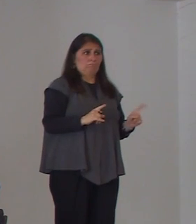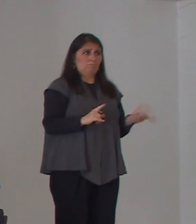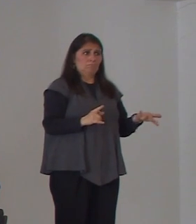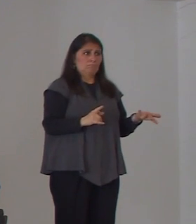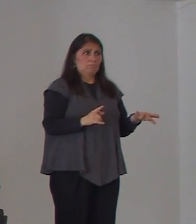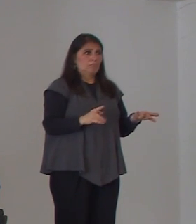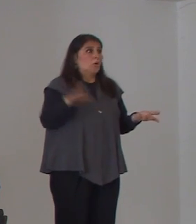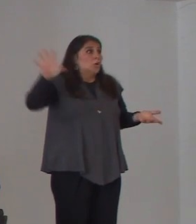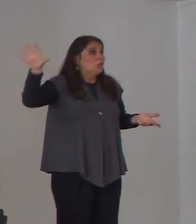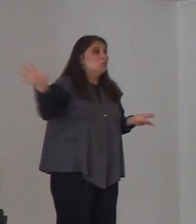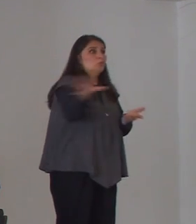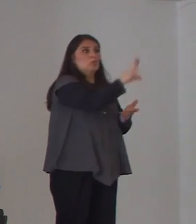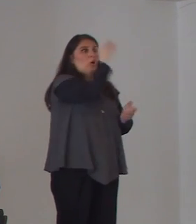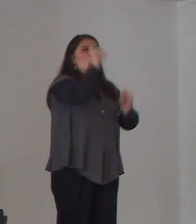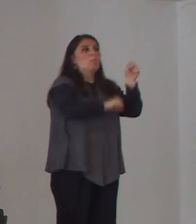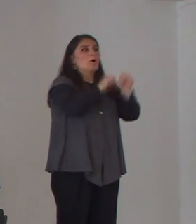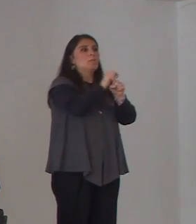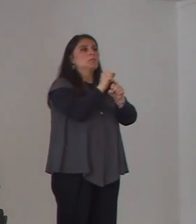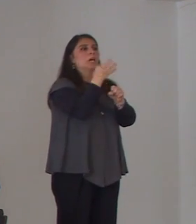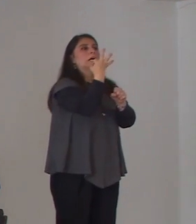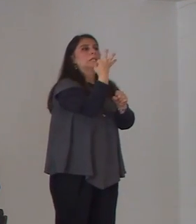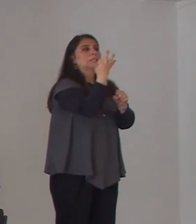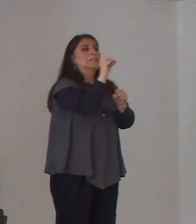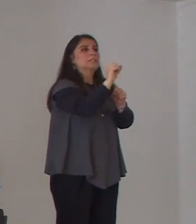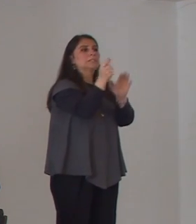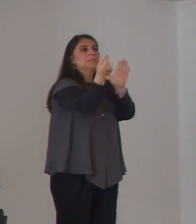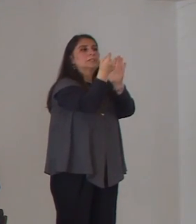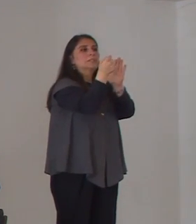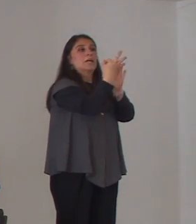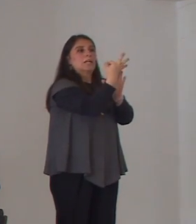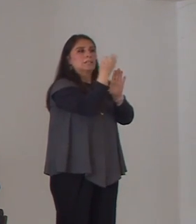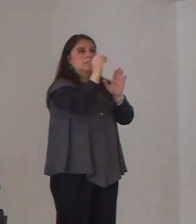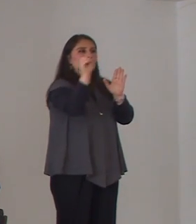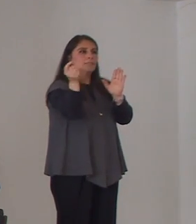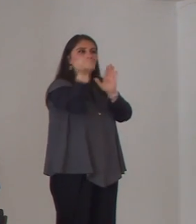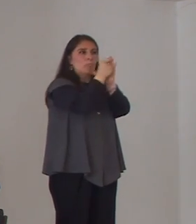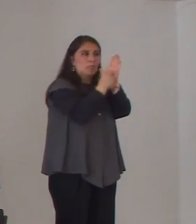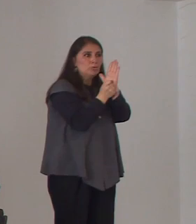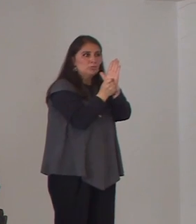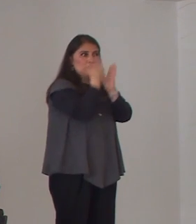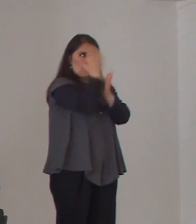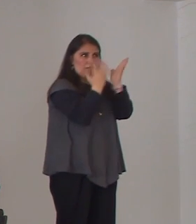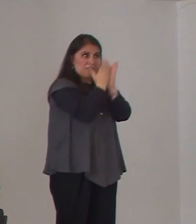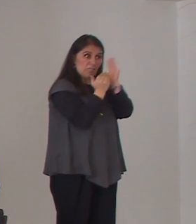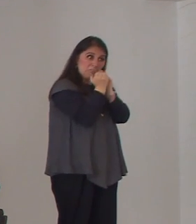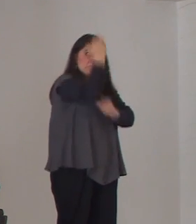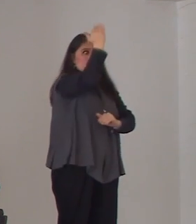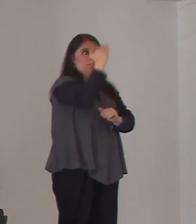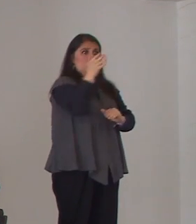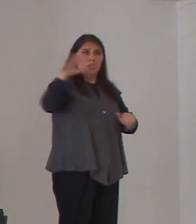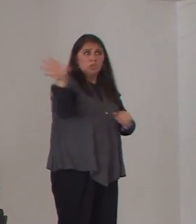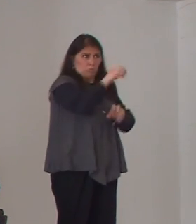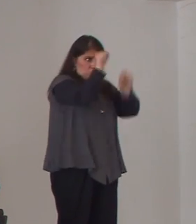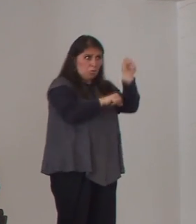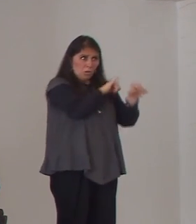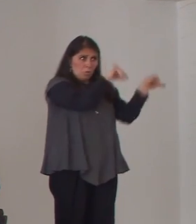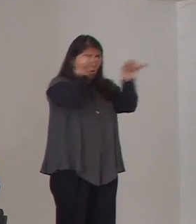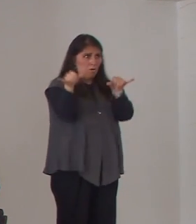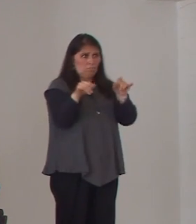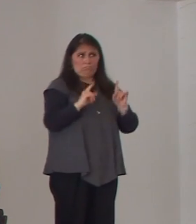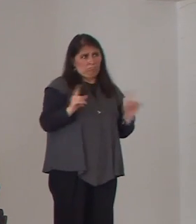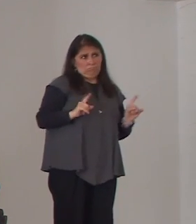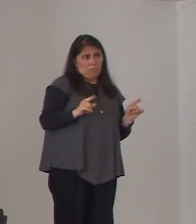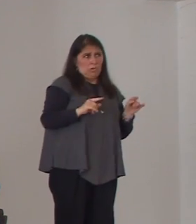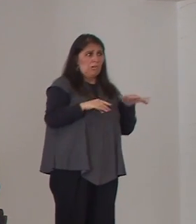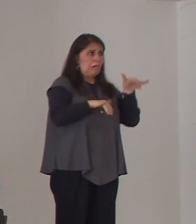a unos 300 puntos o a unos 200 puntos. Entonces, yo pensaría que